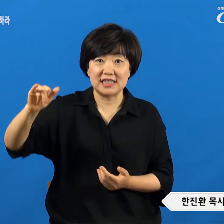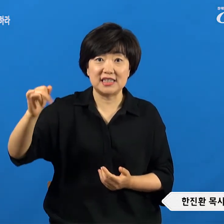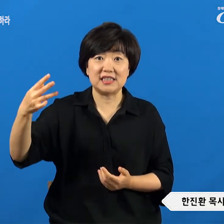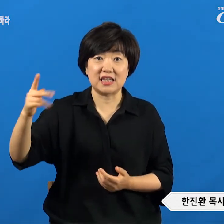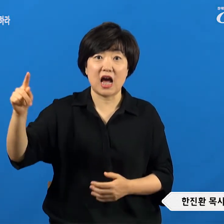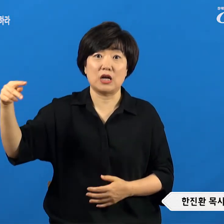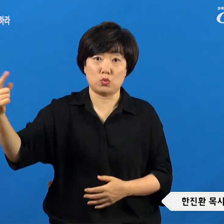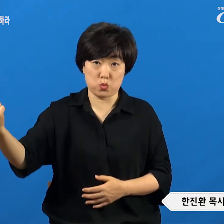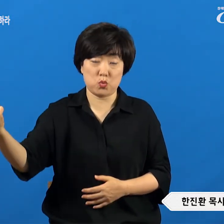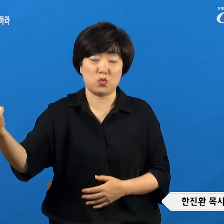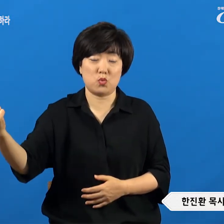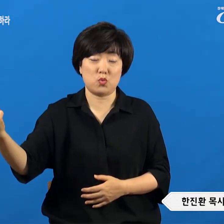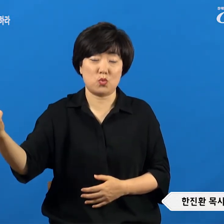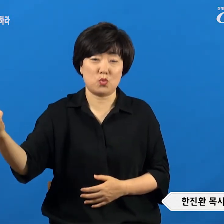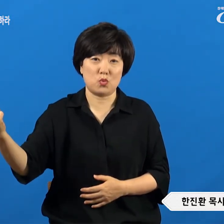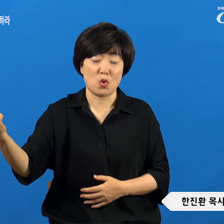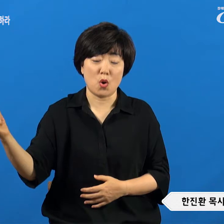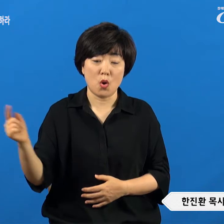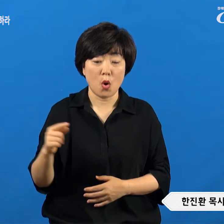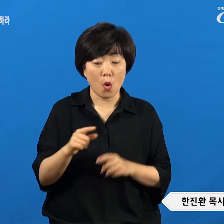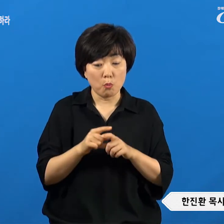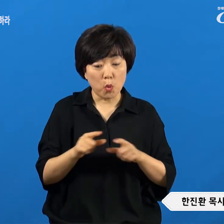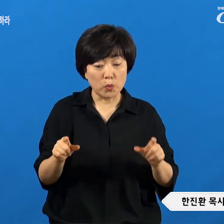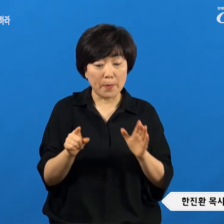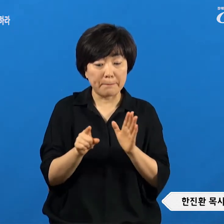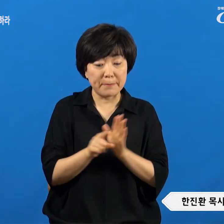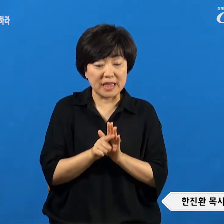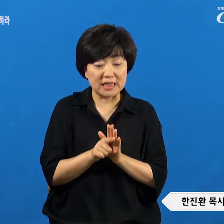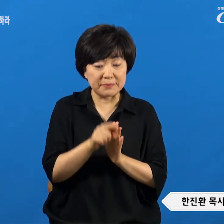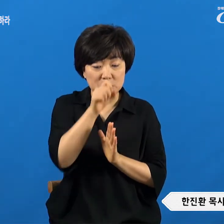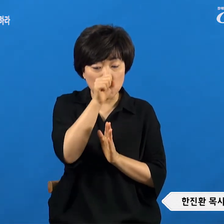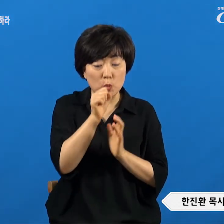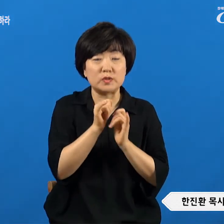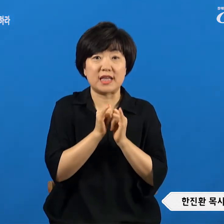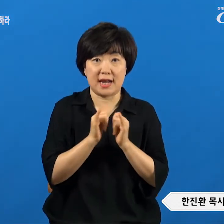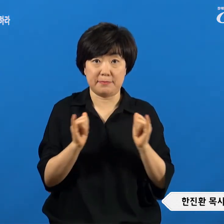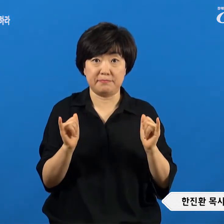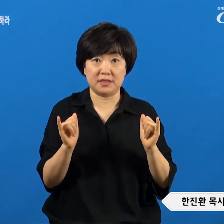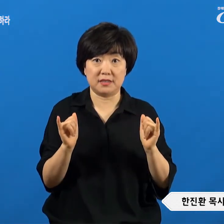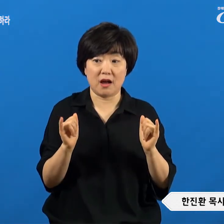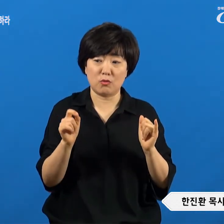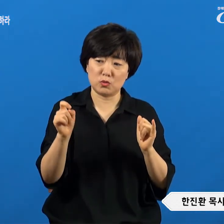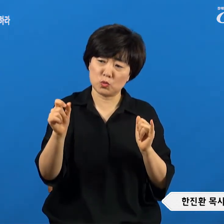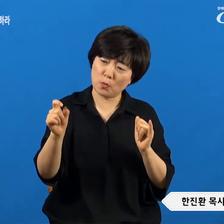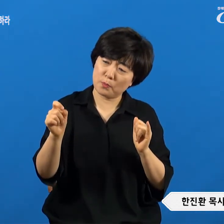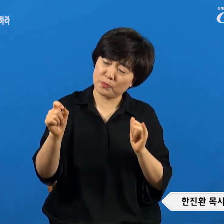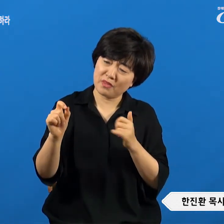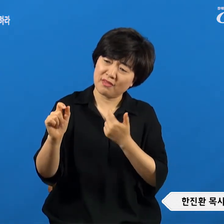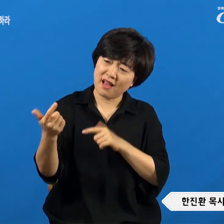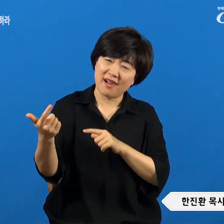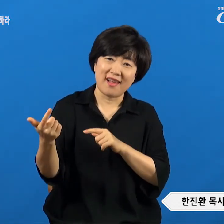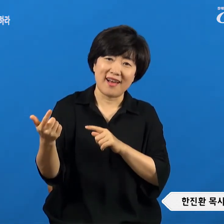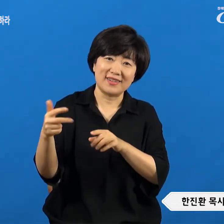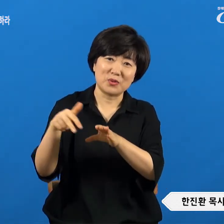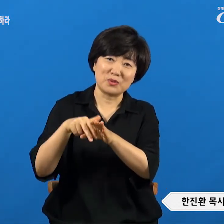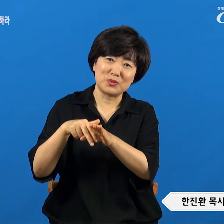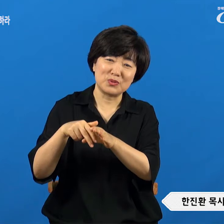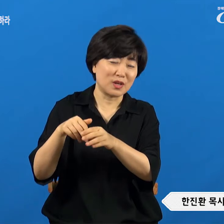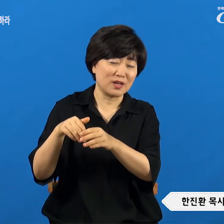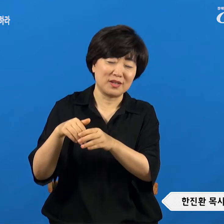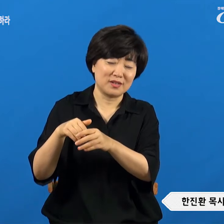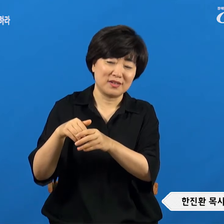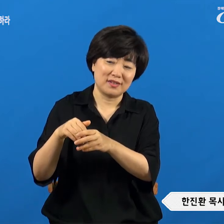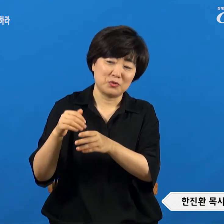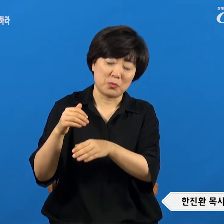우리가 보통 그 믿음이 좋다고 생각하는 그런 믿음하고는 종류가 다른 믿음입니다.